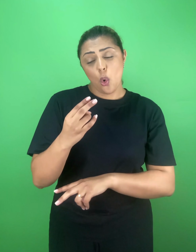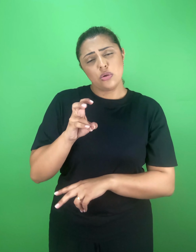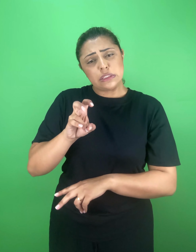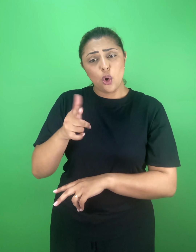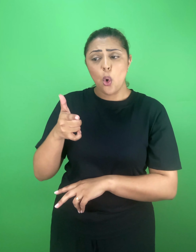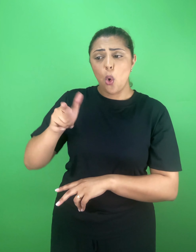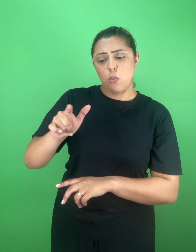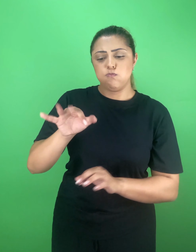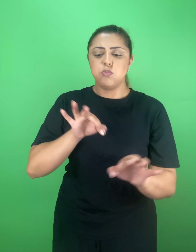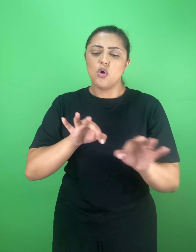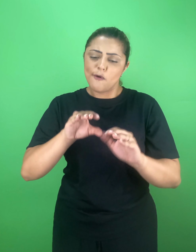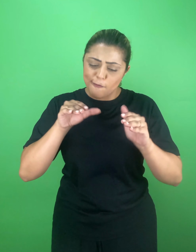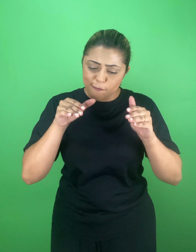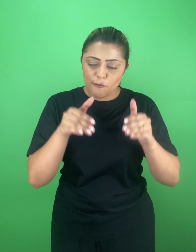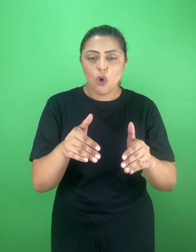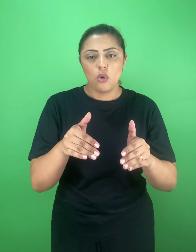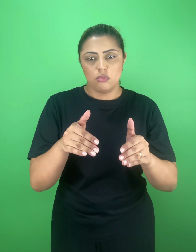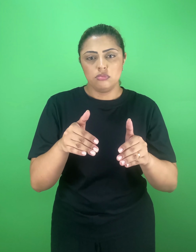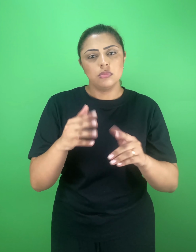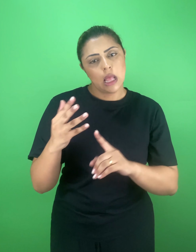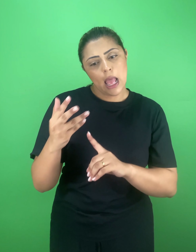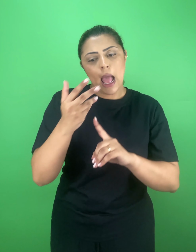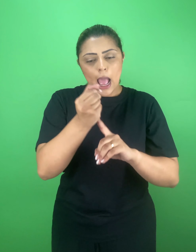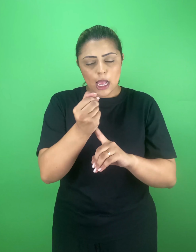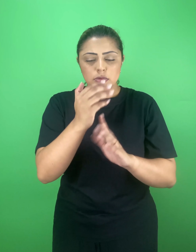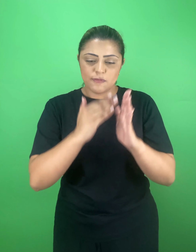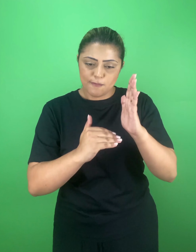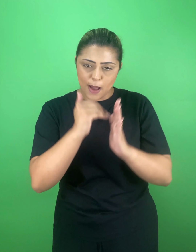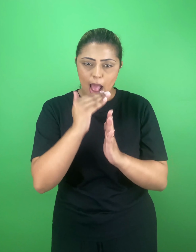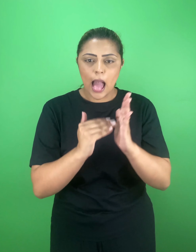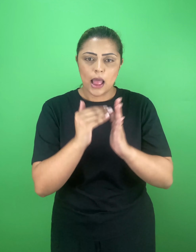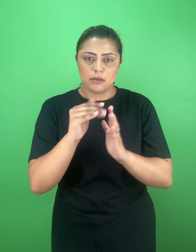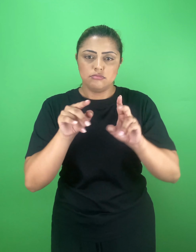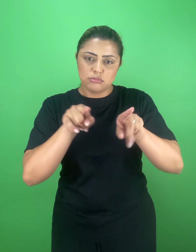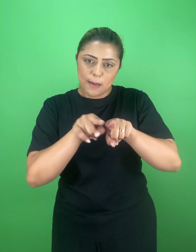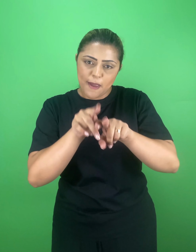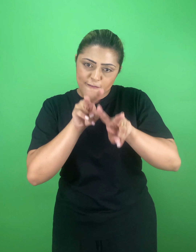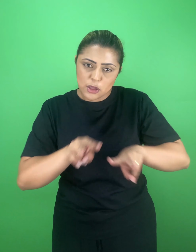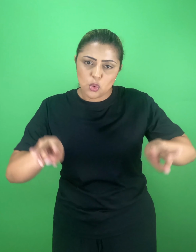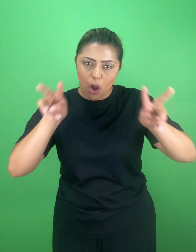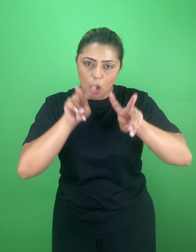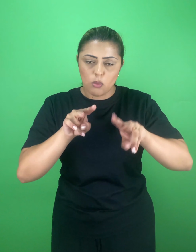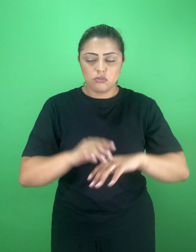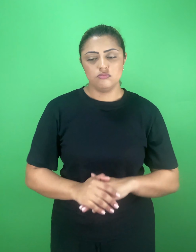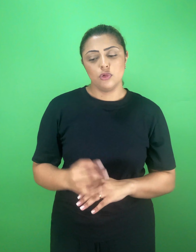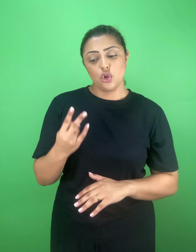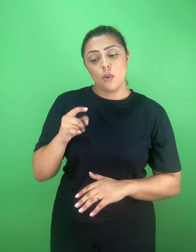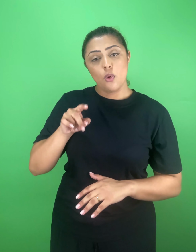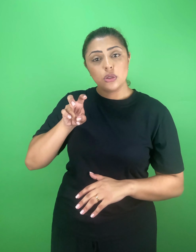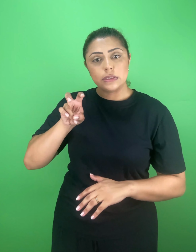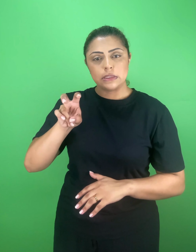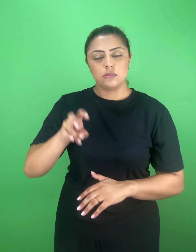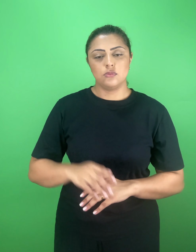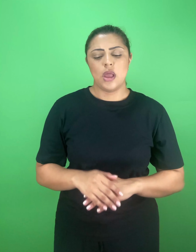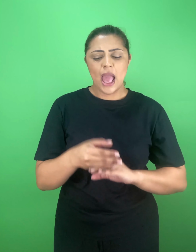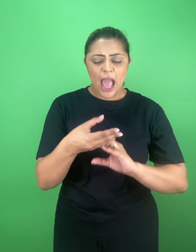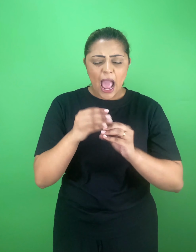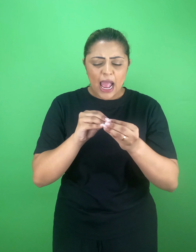projetos com predominância na área das artes plásticas e visuais 2.5. Artesanato Podem